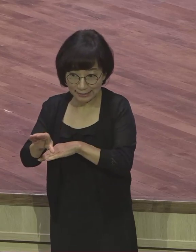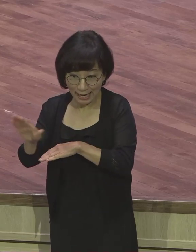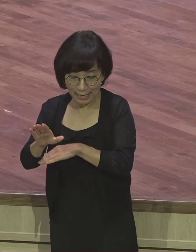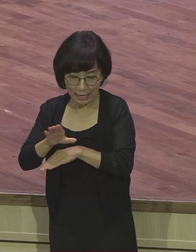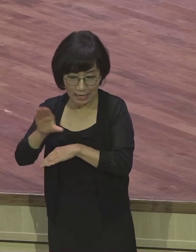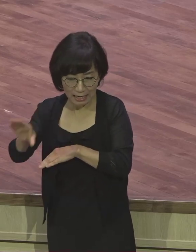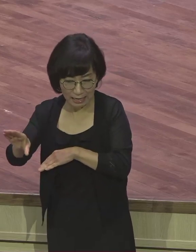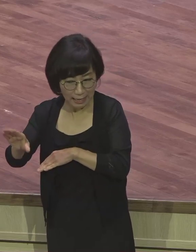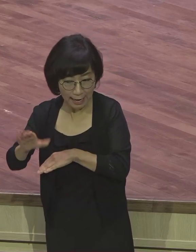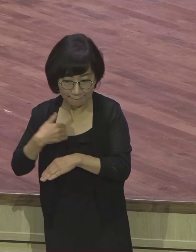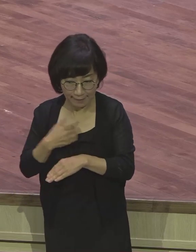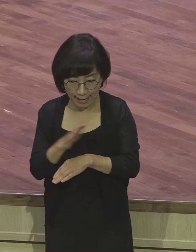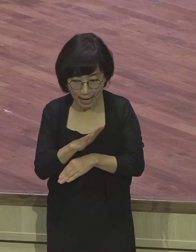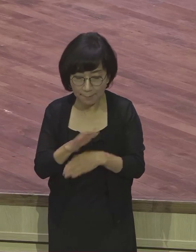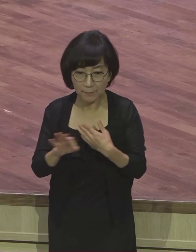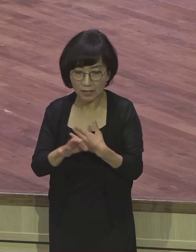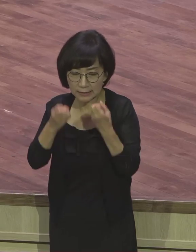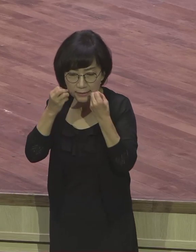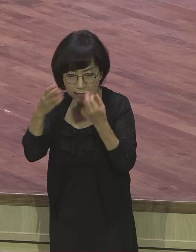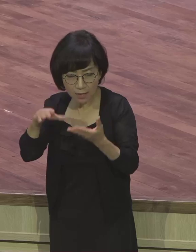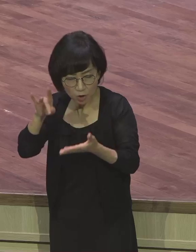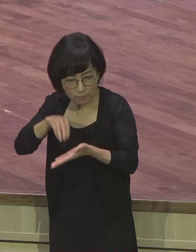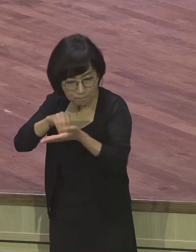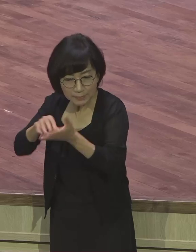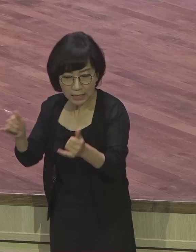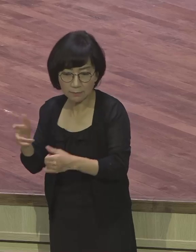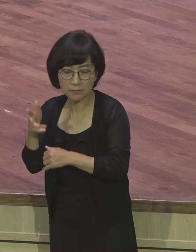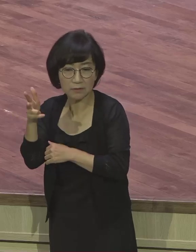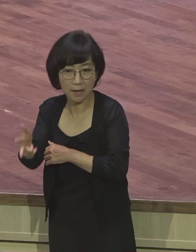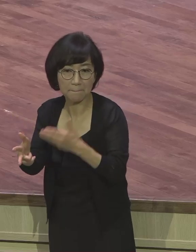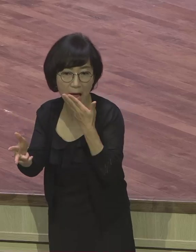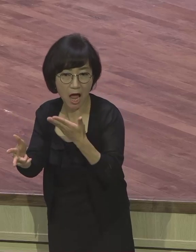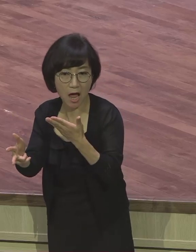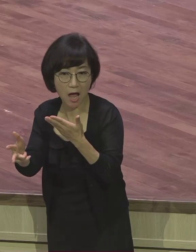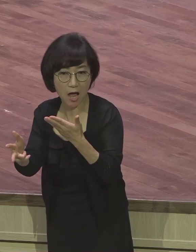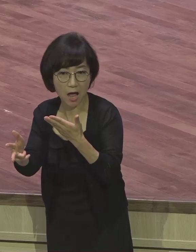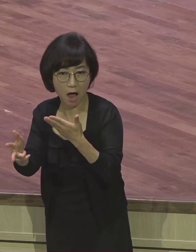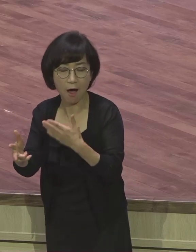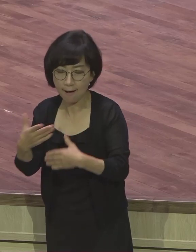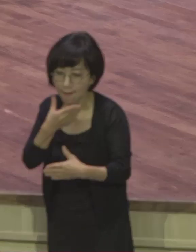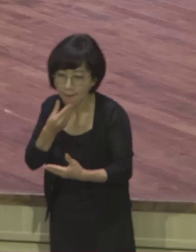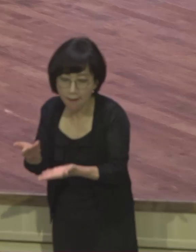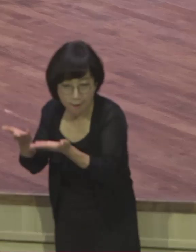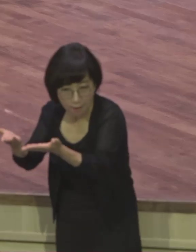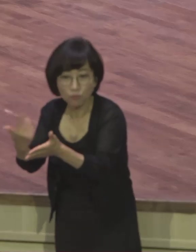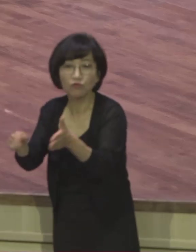한 대 되지 않겠냐. 그런 마인드로 택시 타고 다녀요. 10년 전부터.